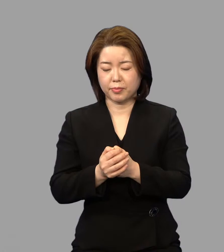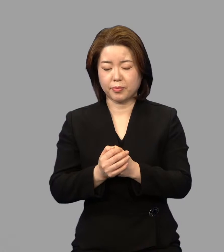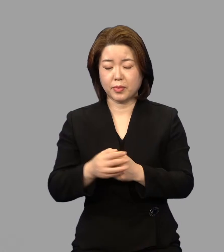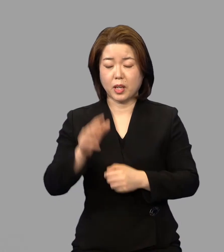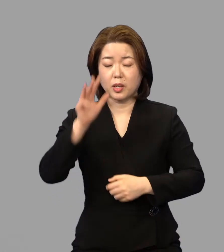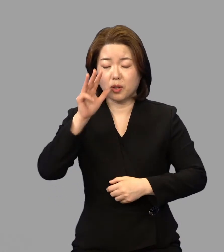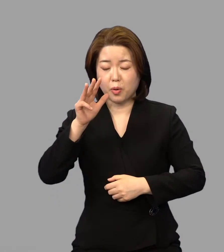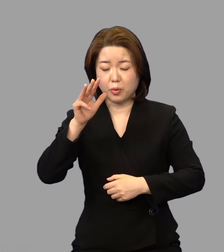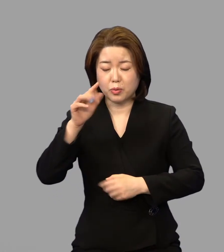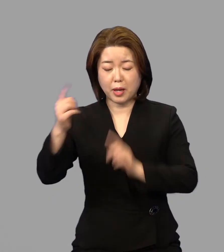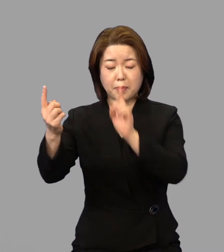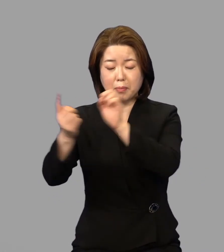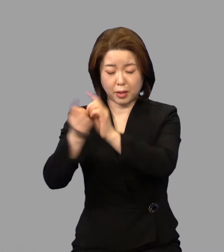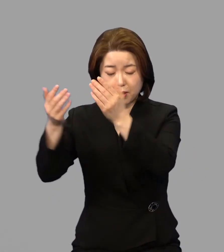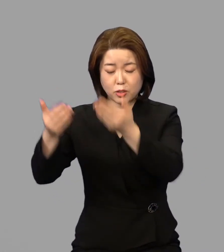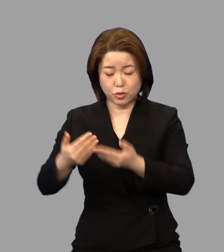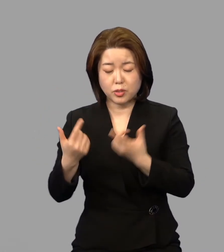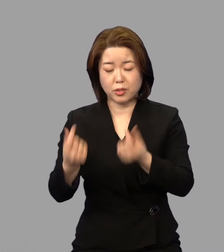여호수아를 만나 주신 것처럼